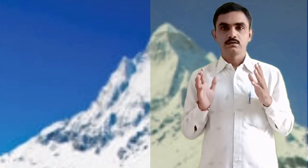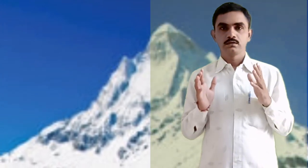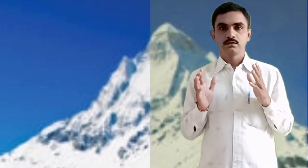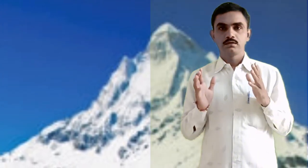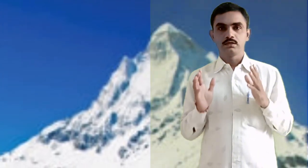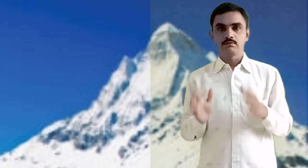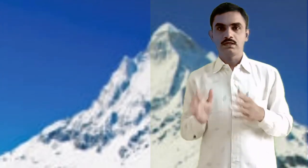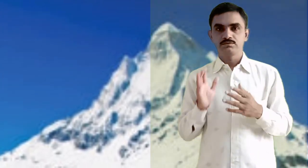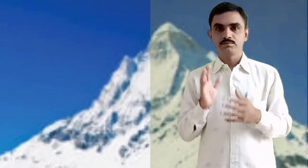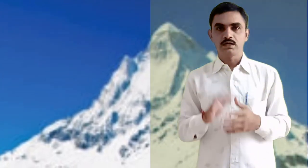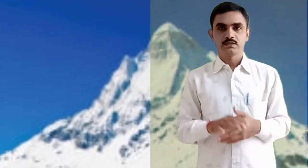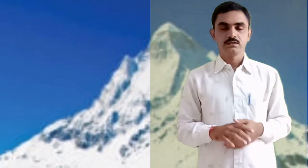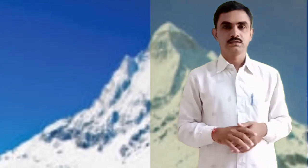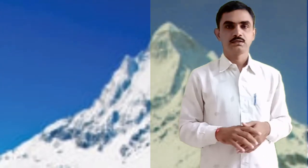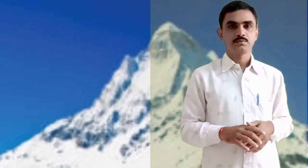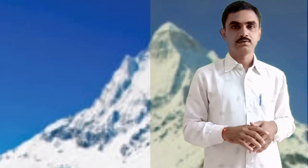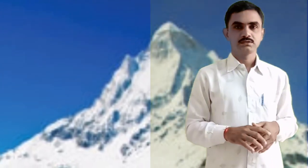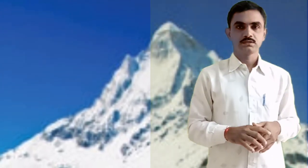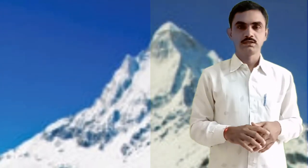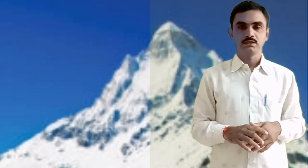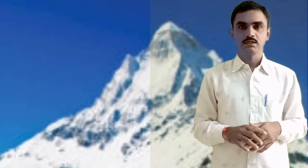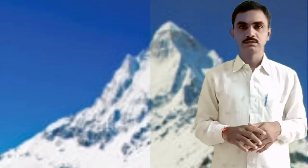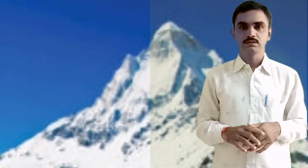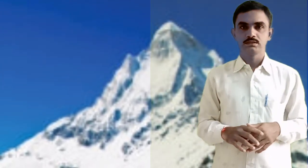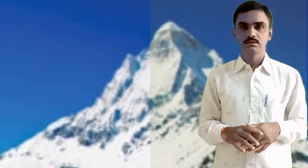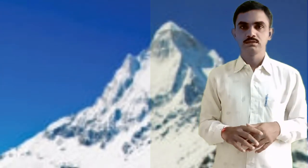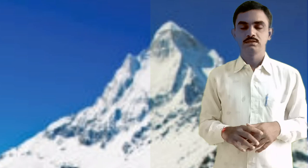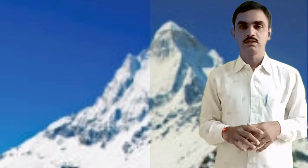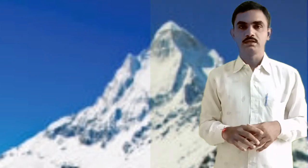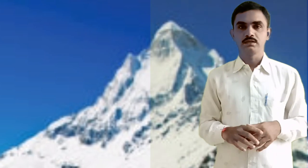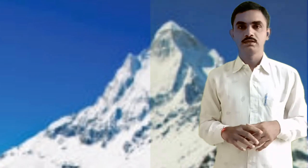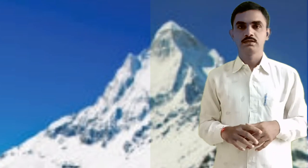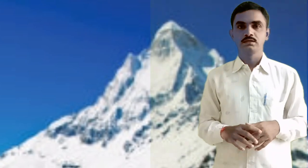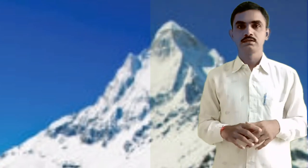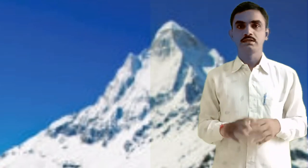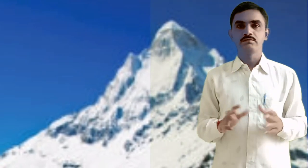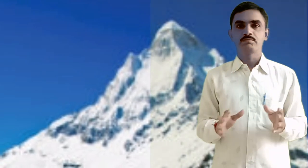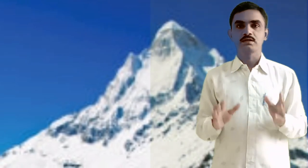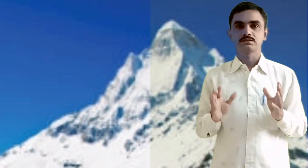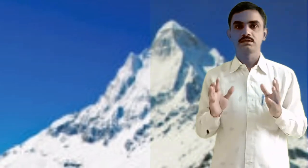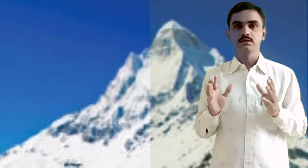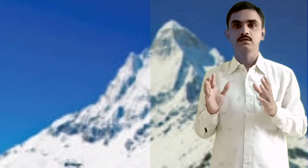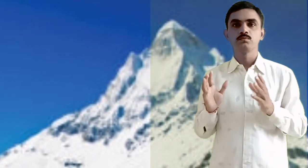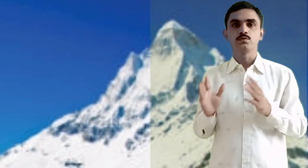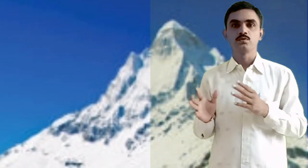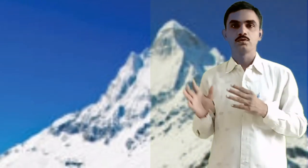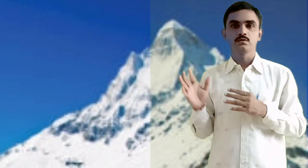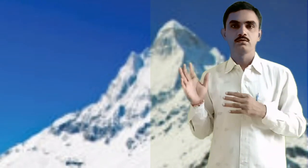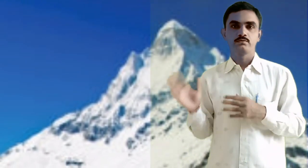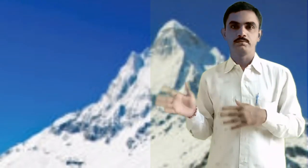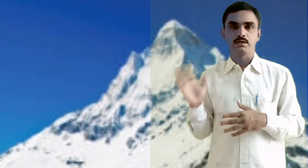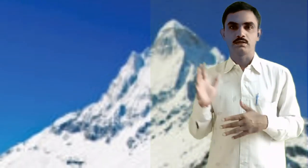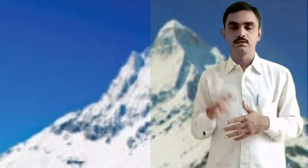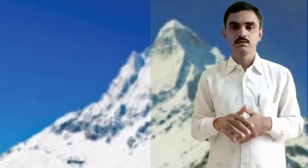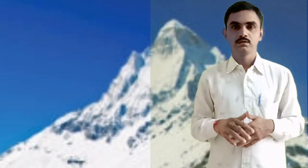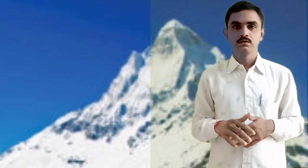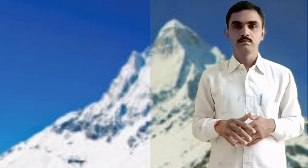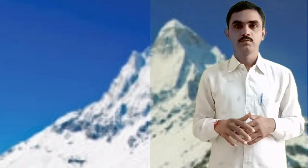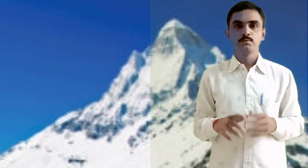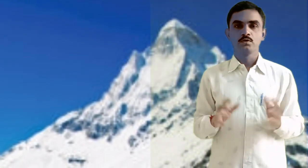एक नवा विभाग की अंदर प्रवेश कर रहा है अने ते विभाग से भूगोल